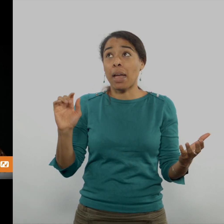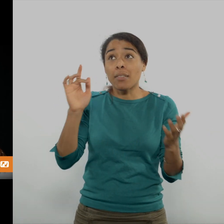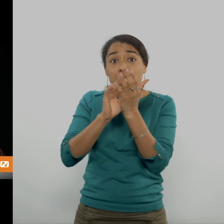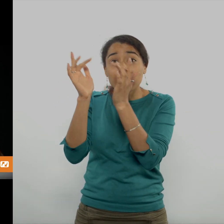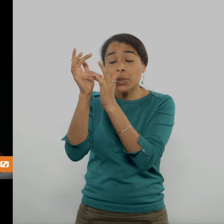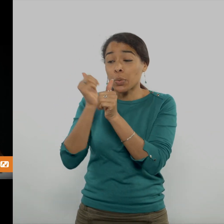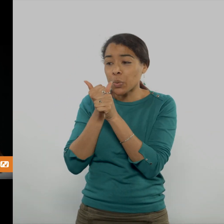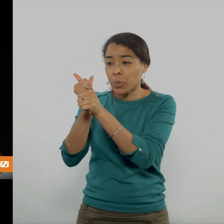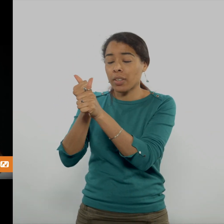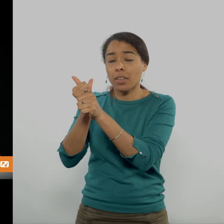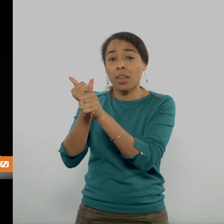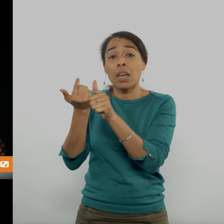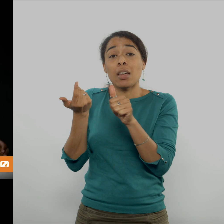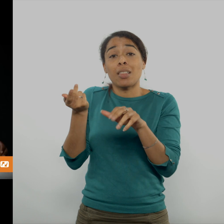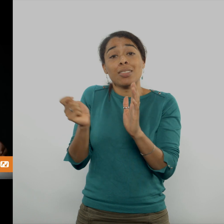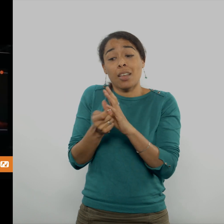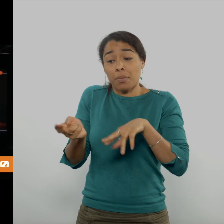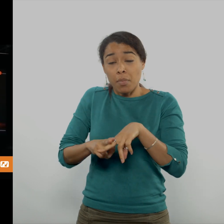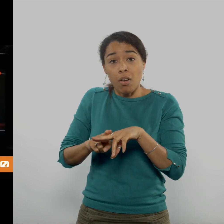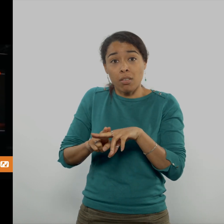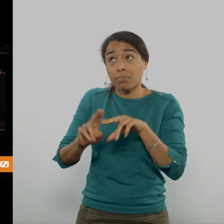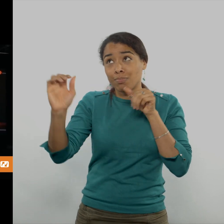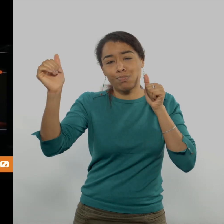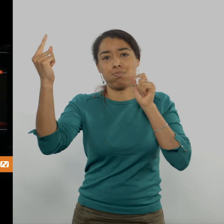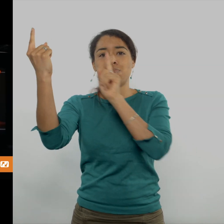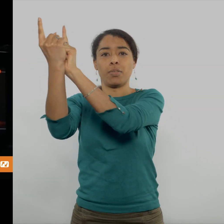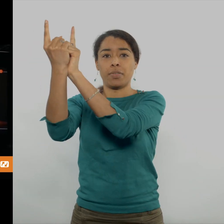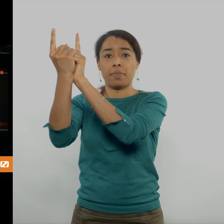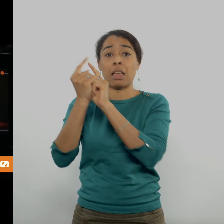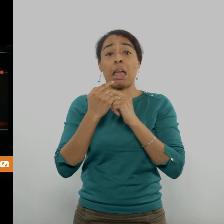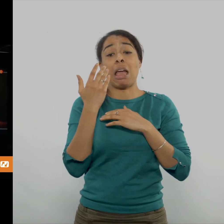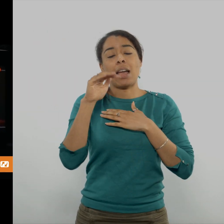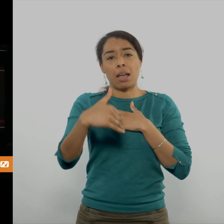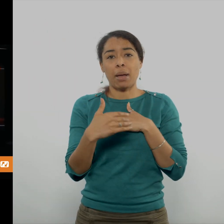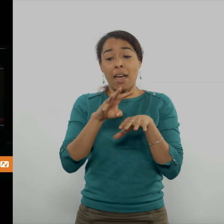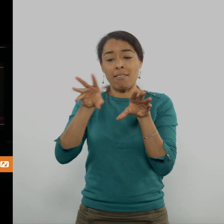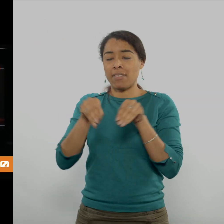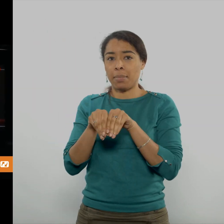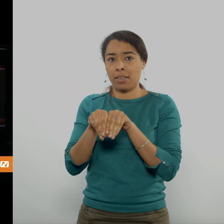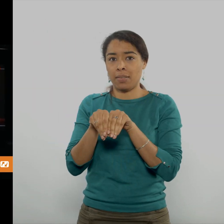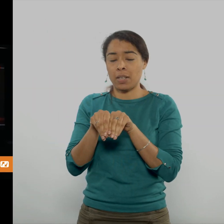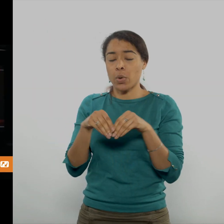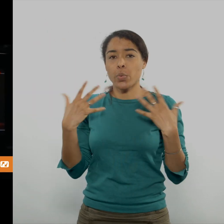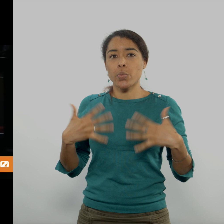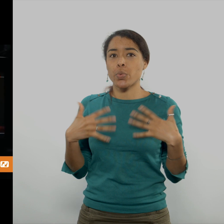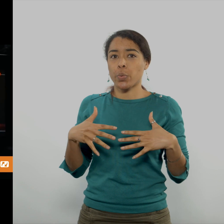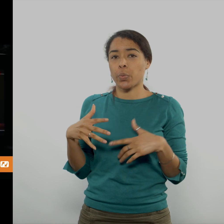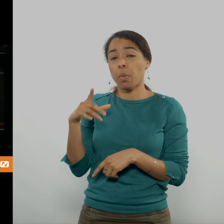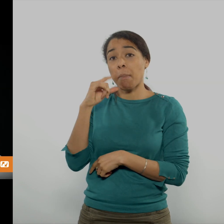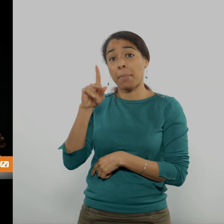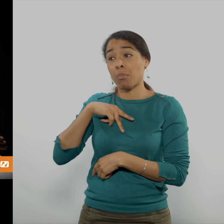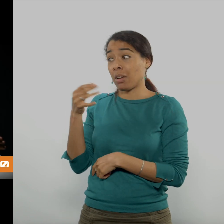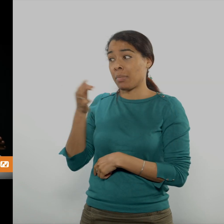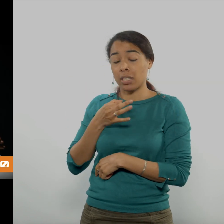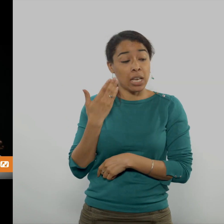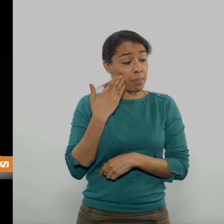que en marchant avec lui, j'irai au ciel après. À travers ça, après, j'ai dû faire face à mes parents. Et mon père a été radical, il m'a dit,